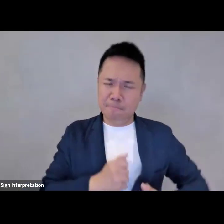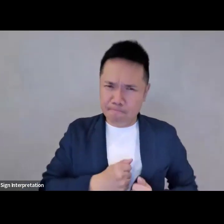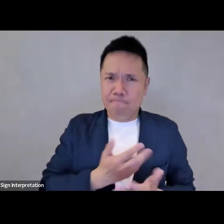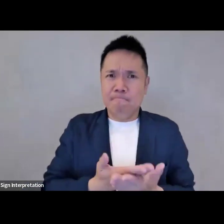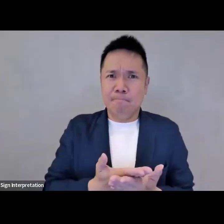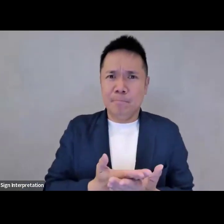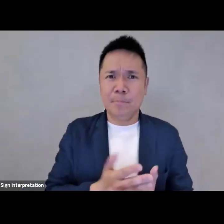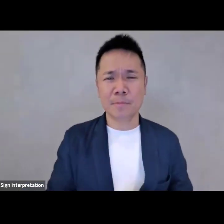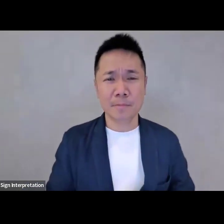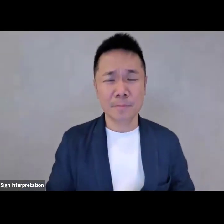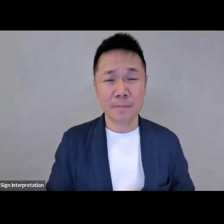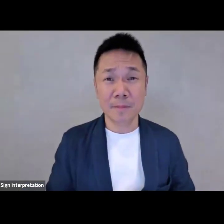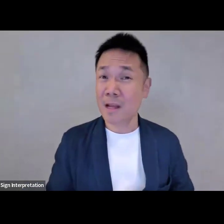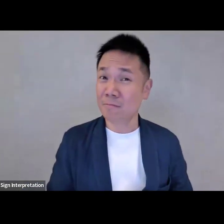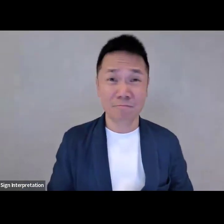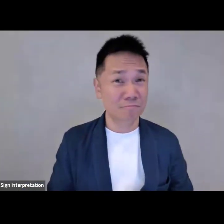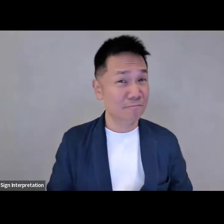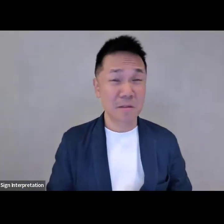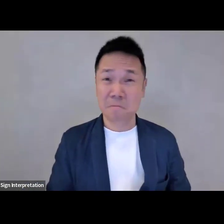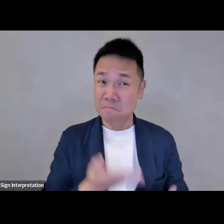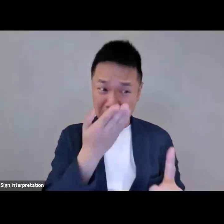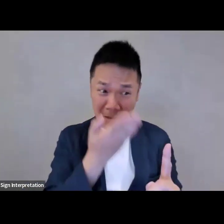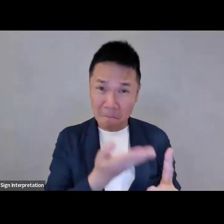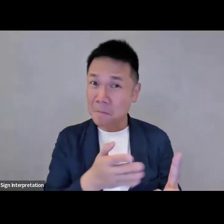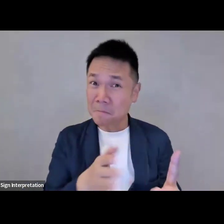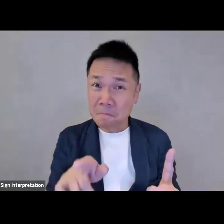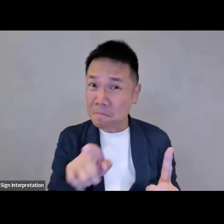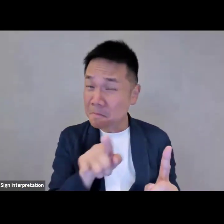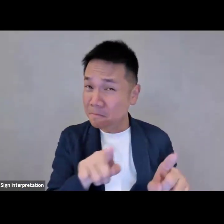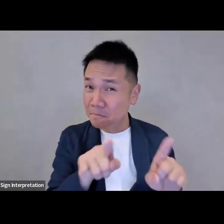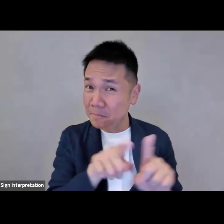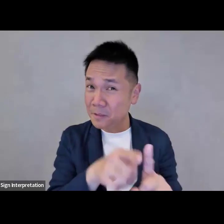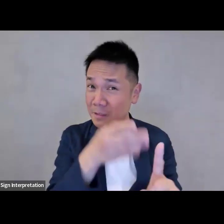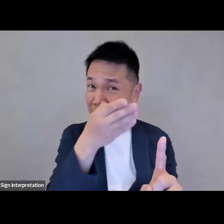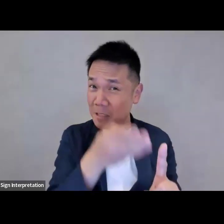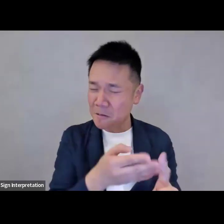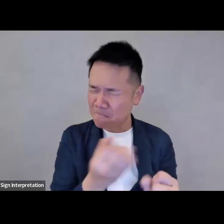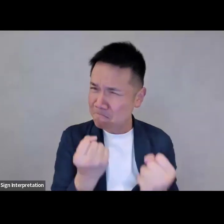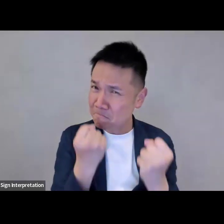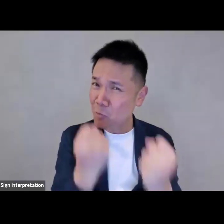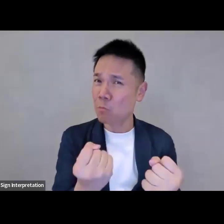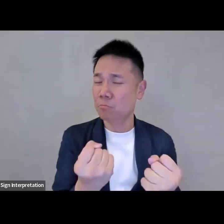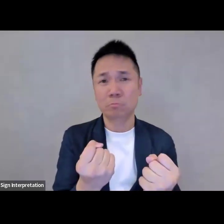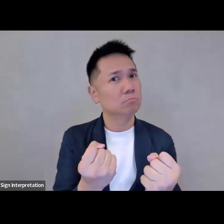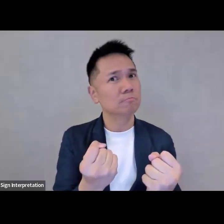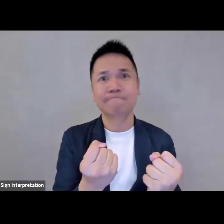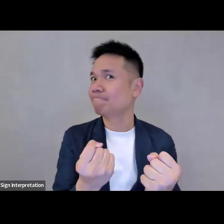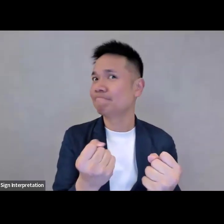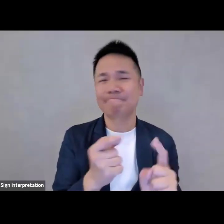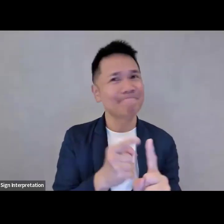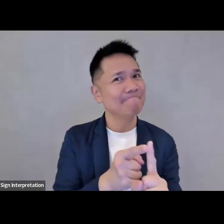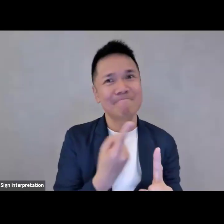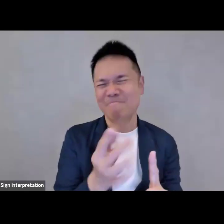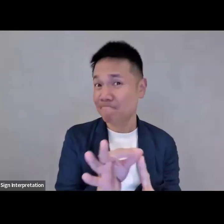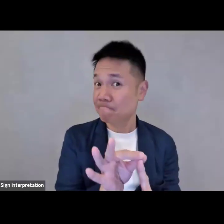因为呢，他的政治，他跟他的个人都是结合在一起的。